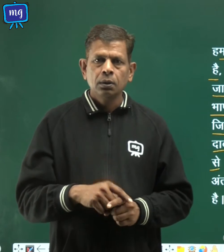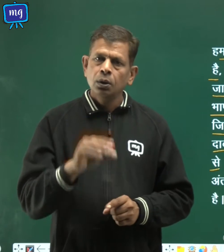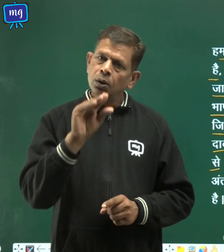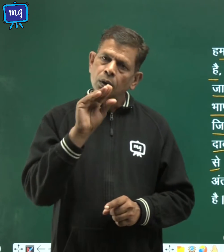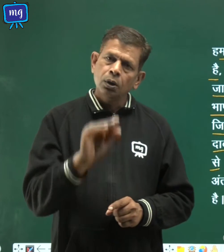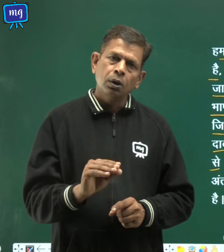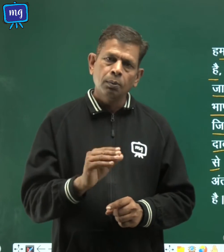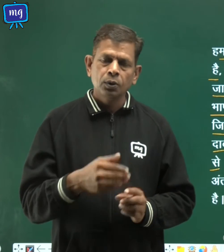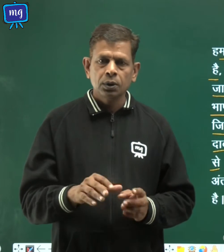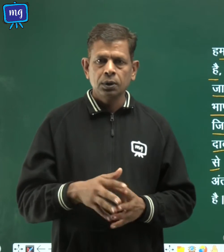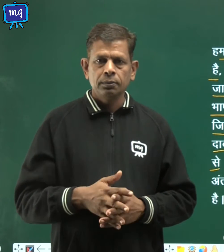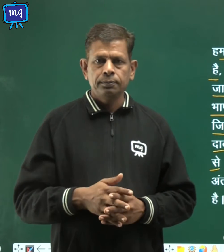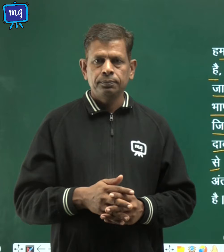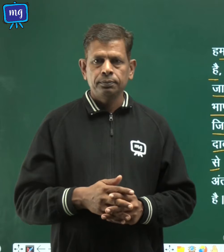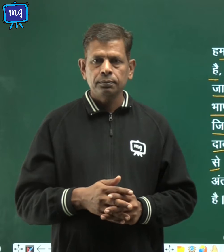कम हो जाता है।